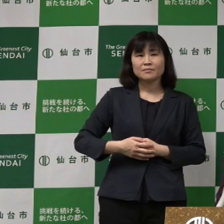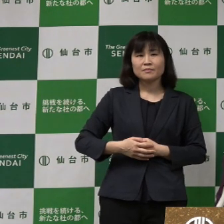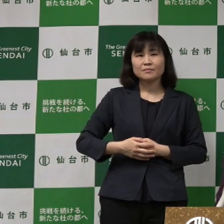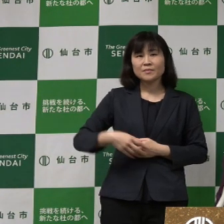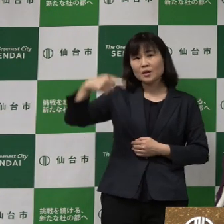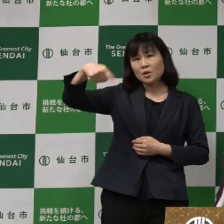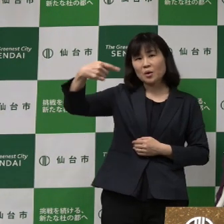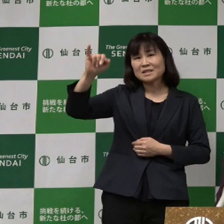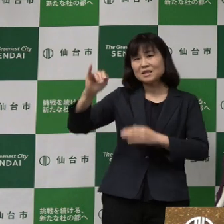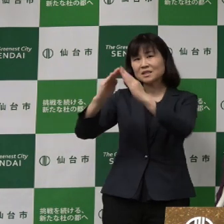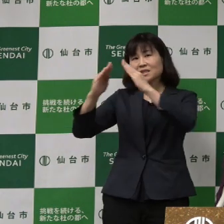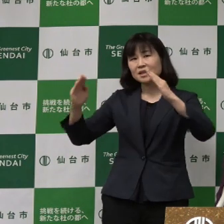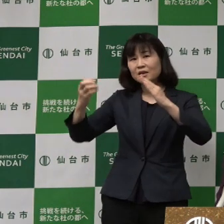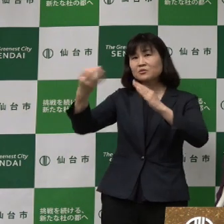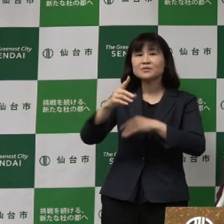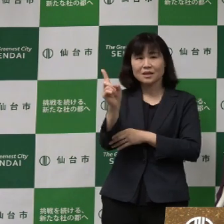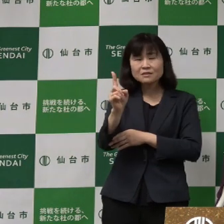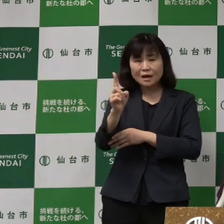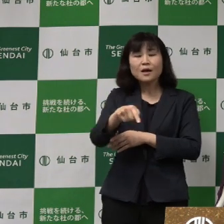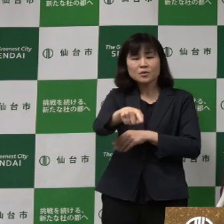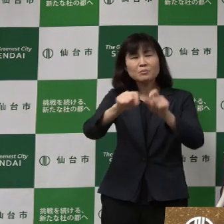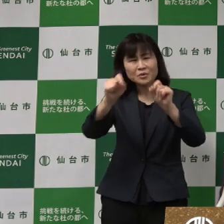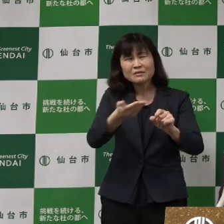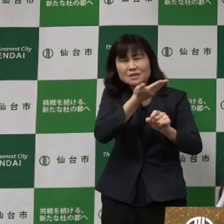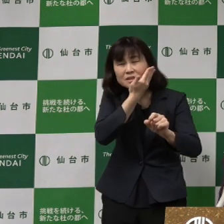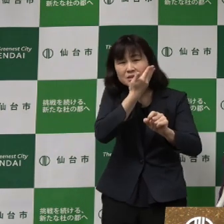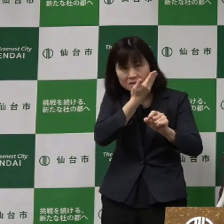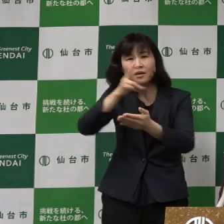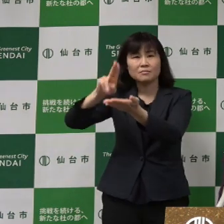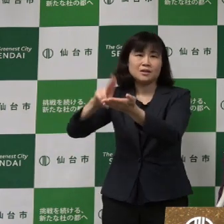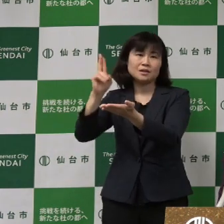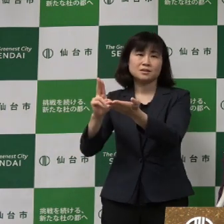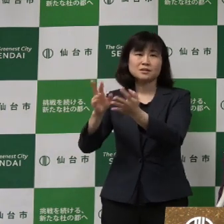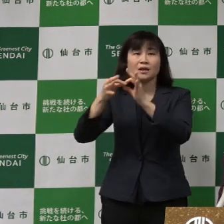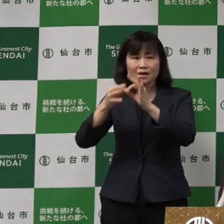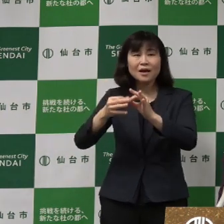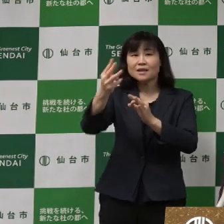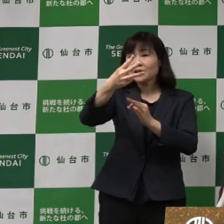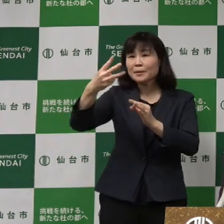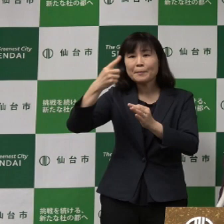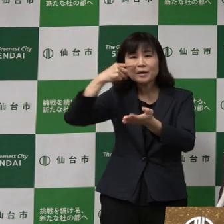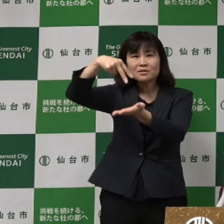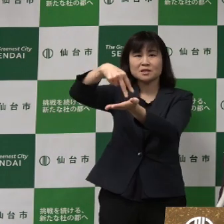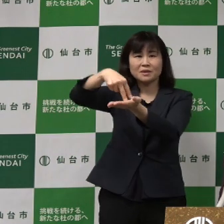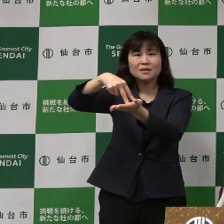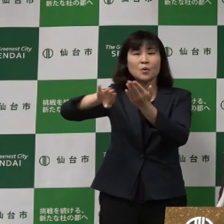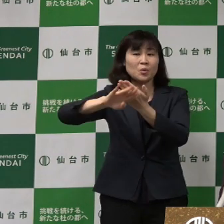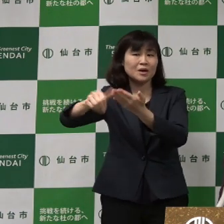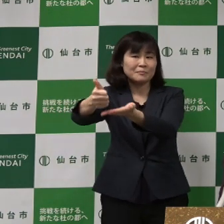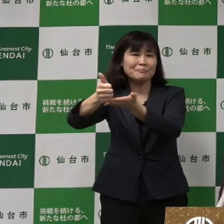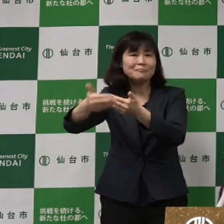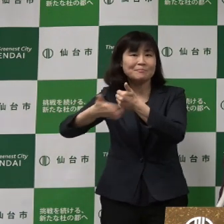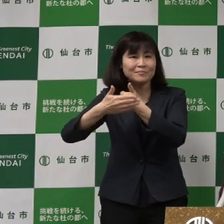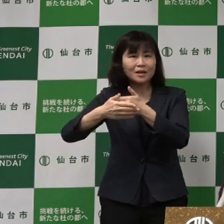ると判断をしたようで、第三者による調査委員会を設置する方向というふうに聞いております。速やかに適切に対応して